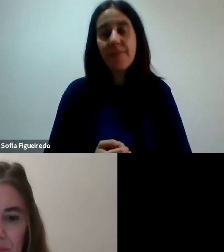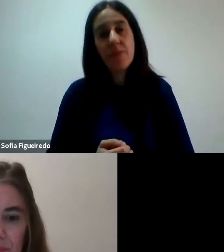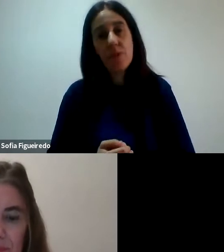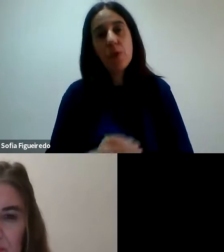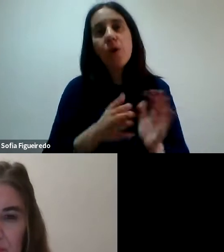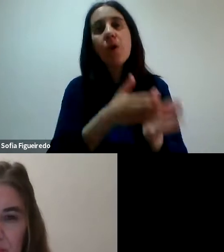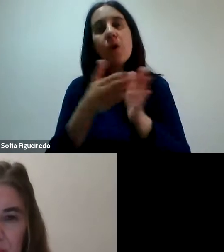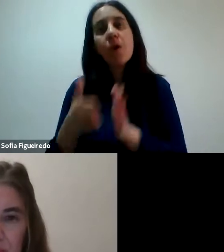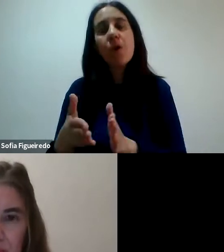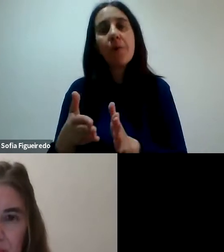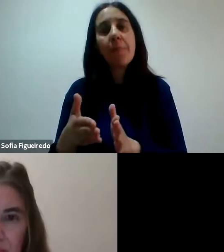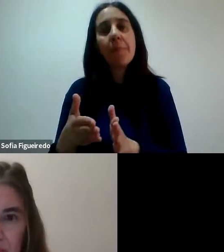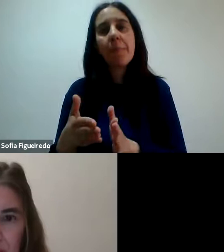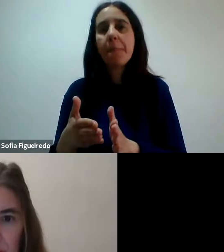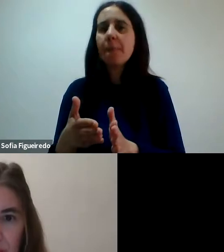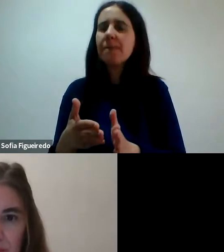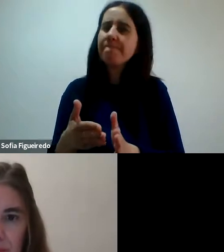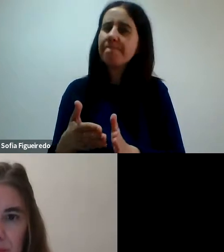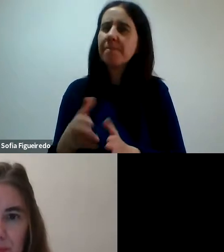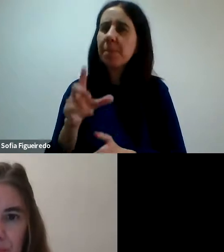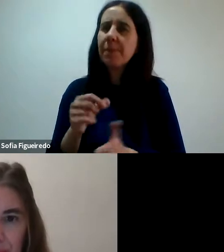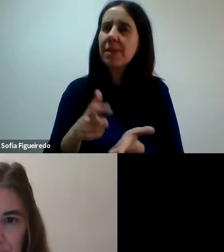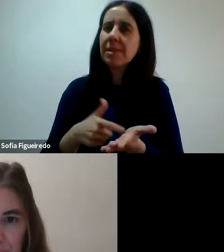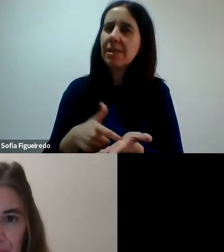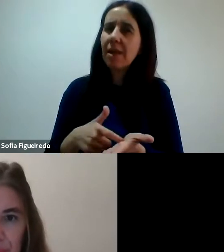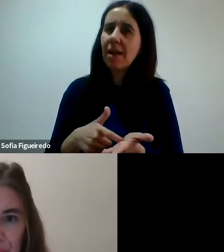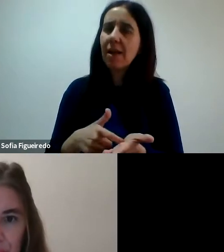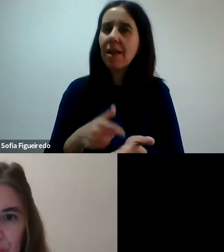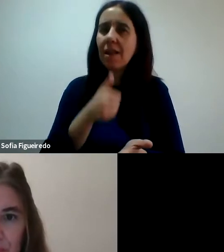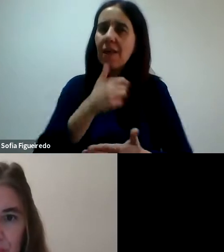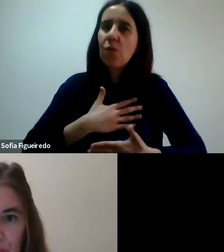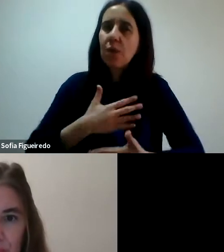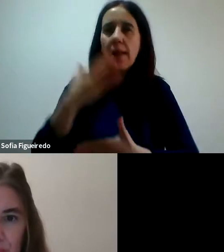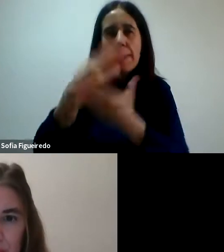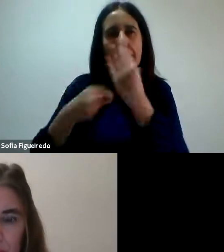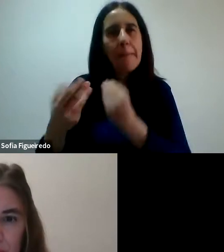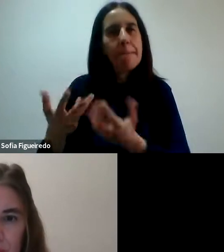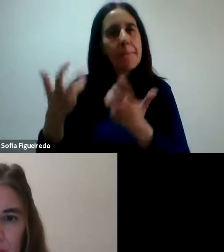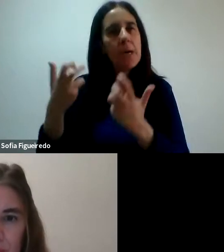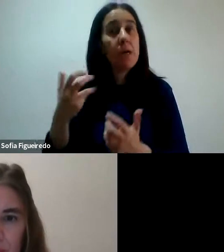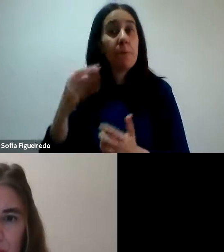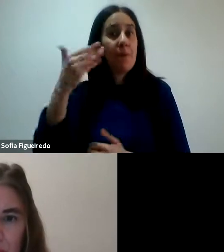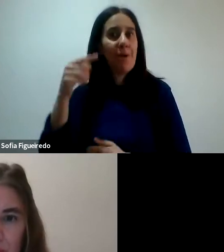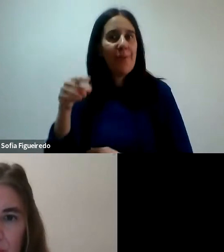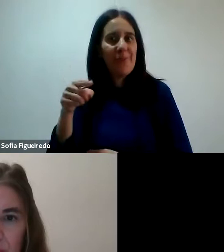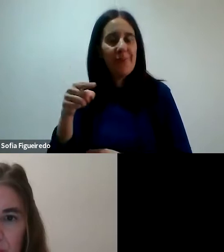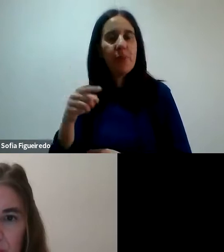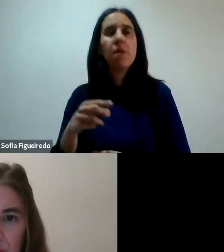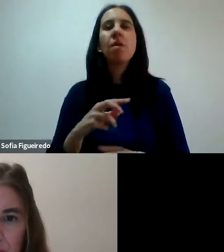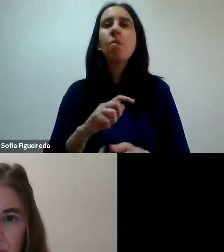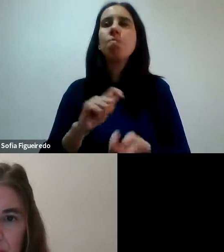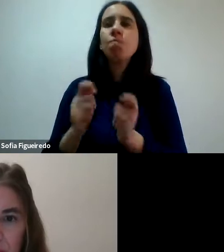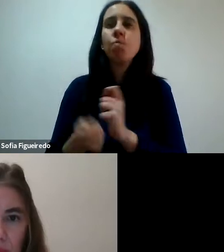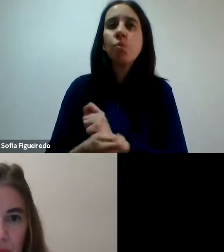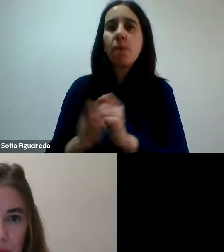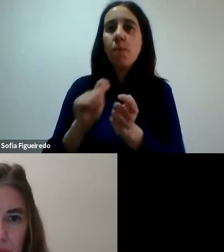lado, temos que ter essa também necessidade, essa vontade de também querer aprender. Portanto, esse é o primeiro ponto. Não se muda e não se cria